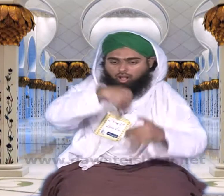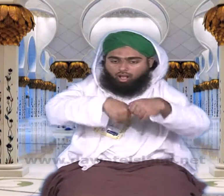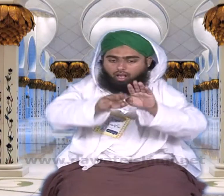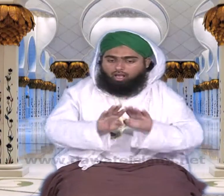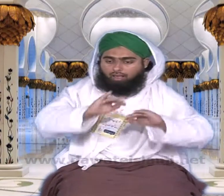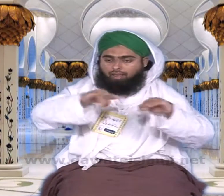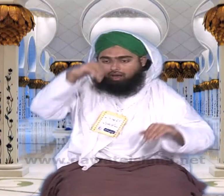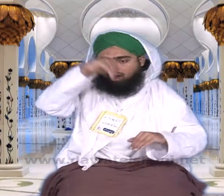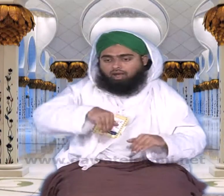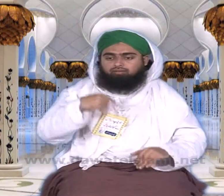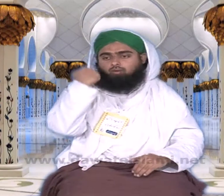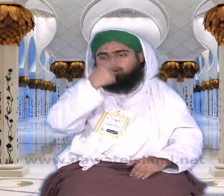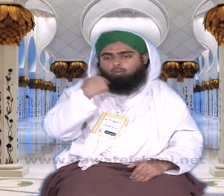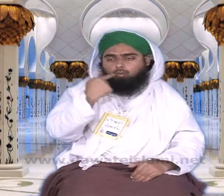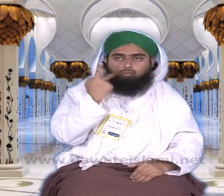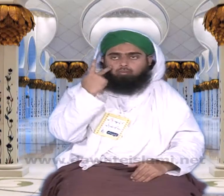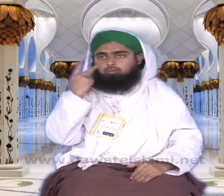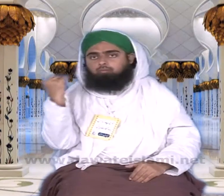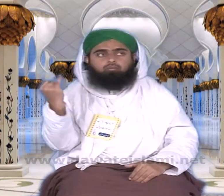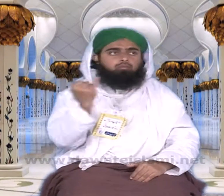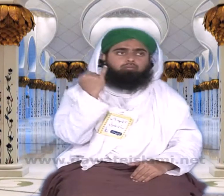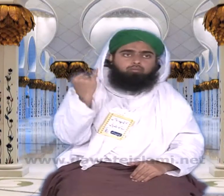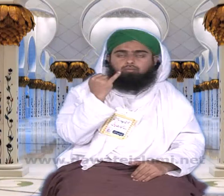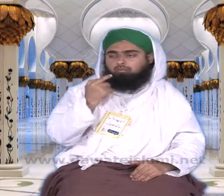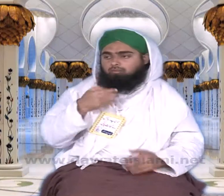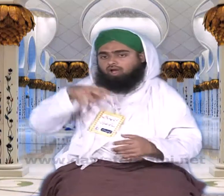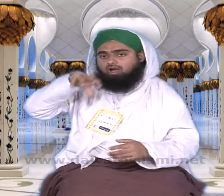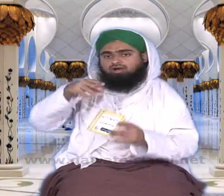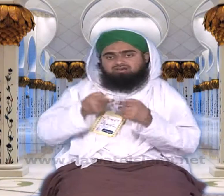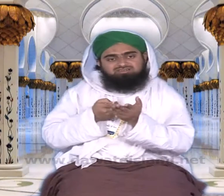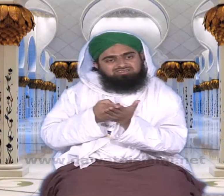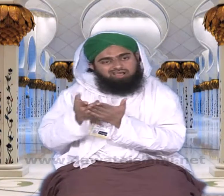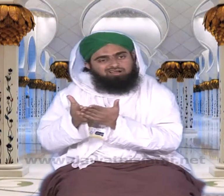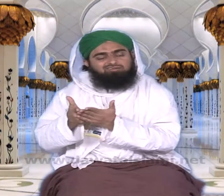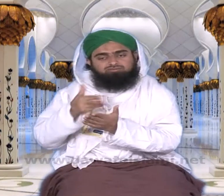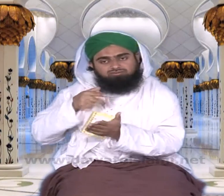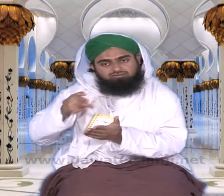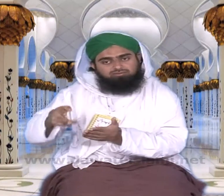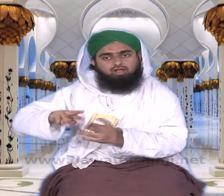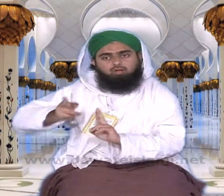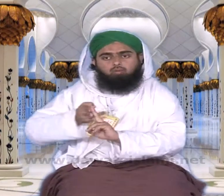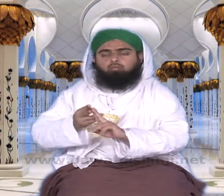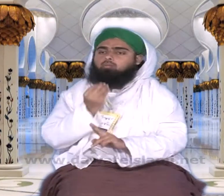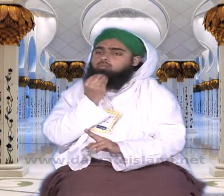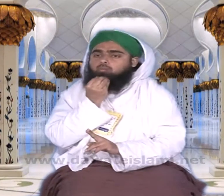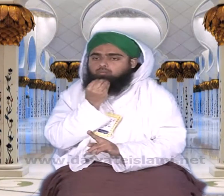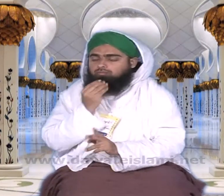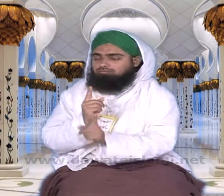معلومات کروں کہ یہ قبریں ہیں کہ سنانچہ میں آبادی میں آیا اور ایک ضعیف شخص